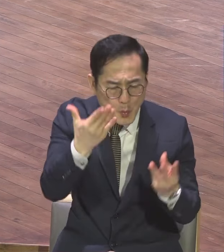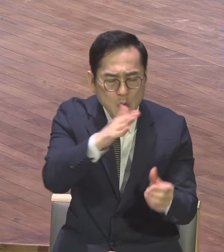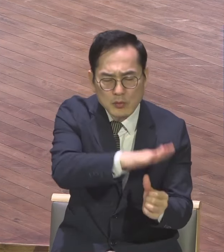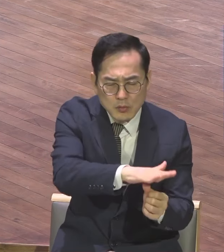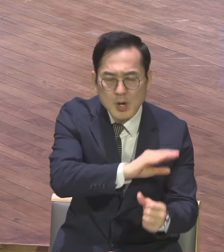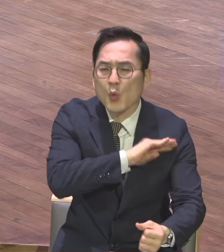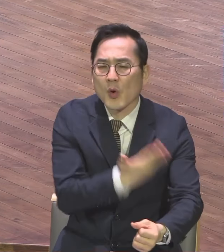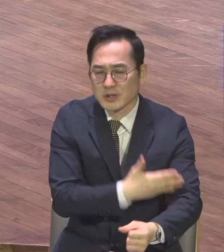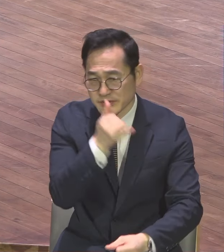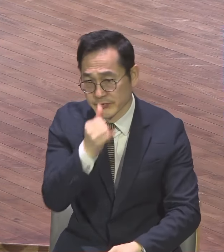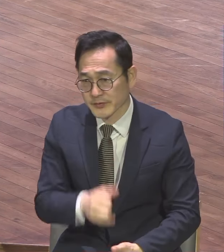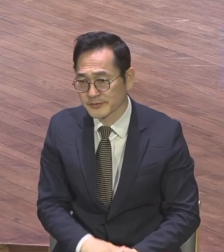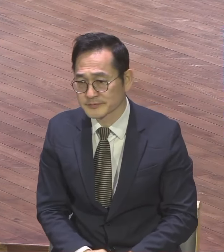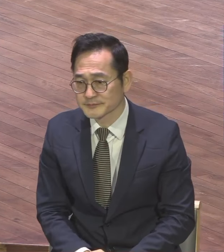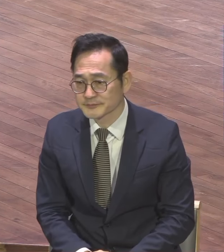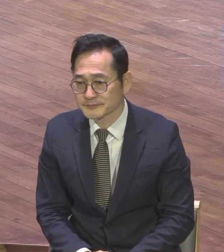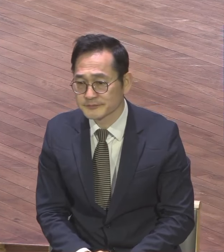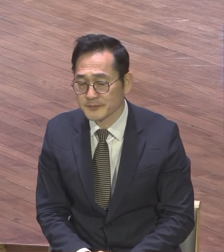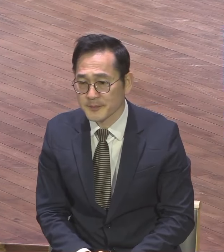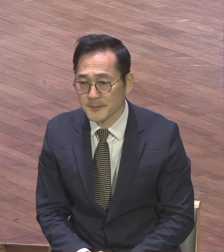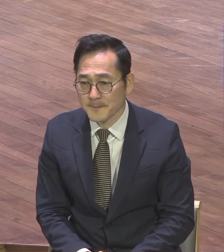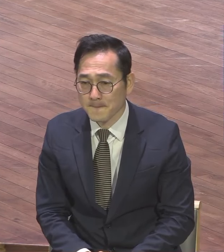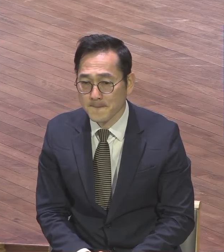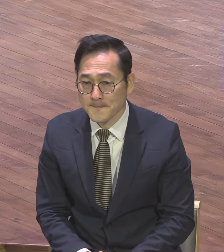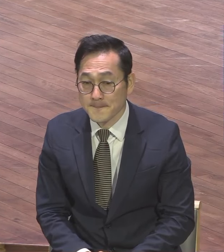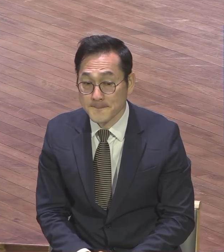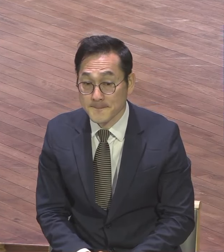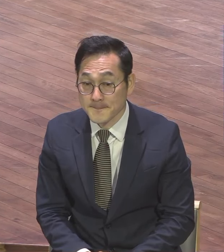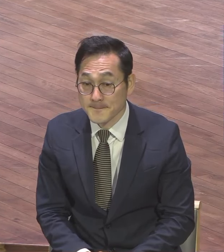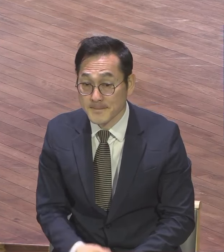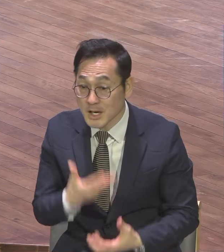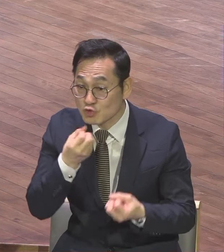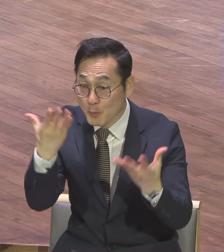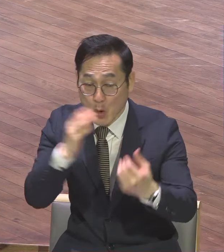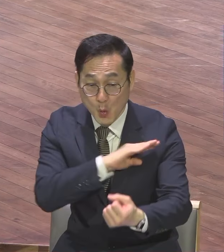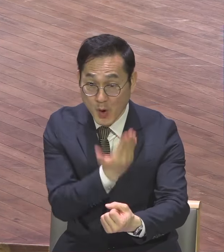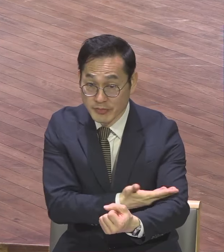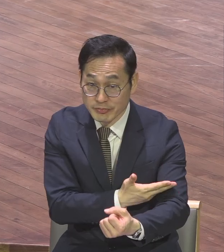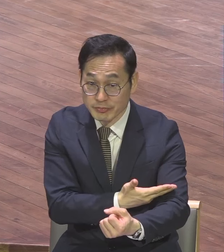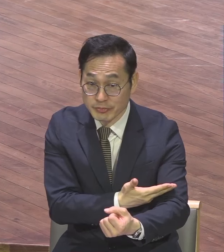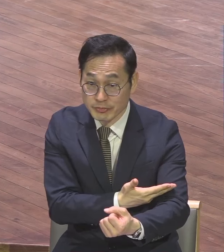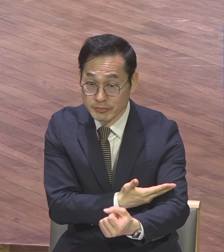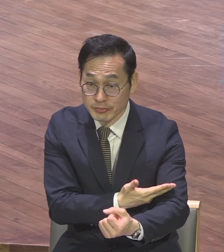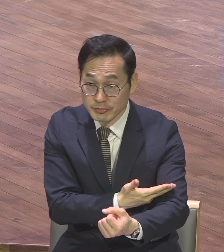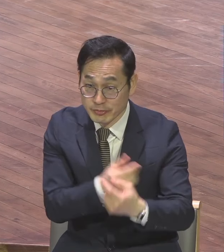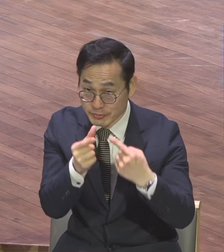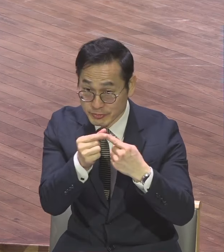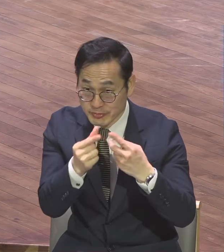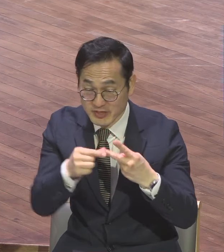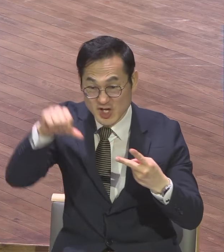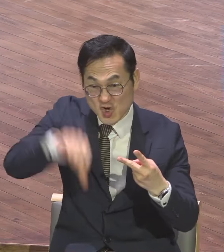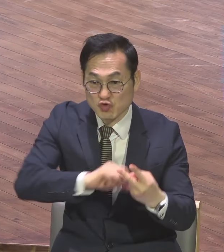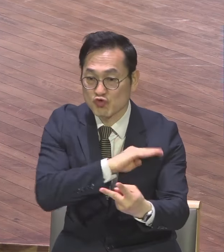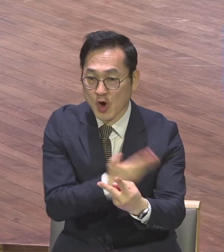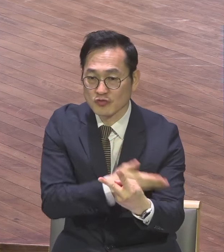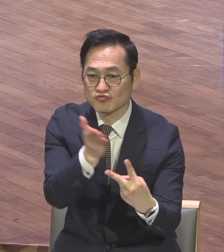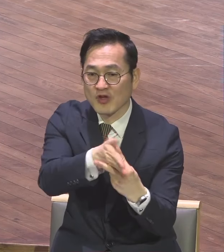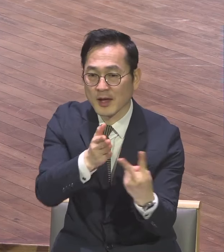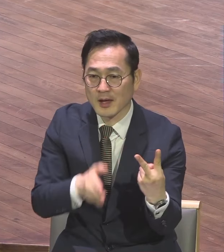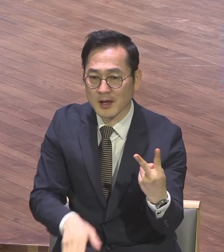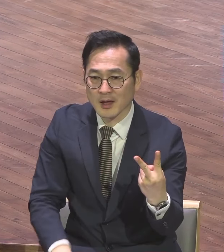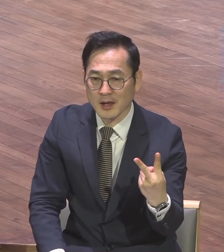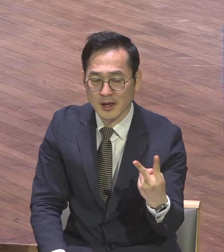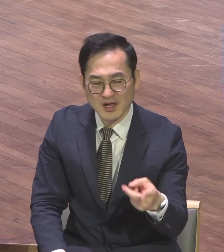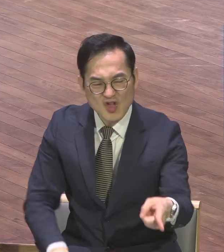이거 알아야 돼요. 축복권이 있다고. 축복권 반대가 저주입니다. 축복권 저주권도 있어요. 말